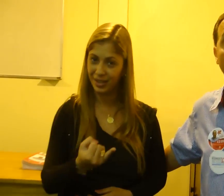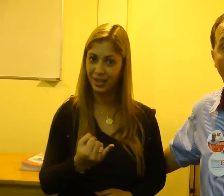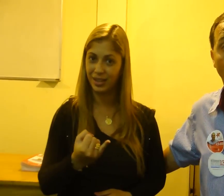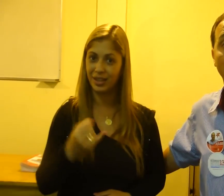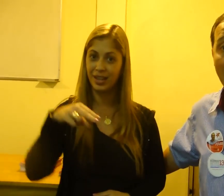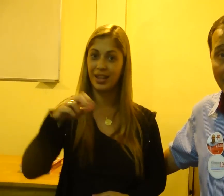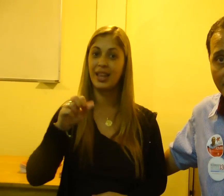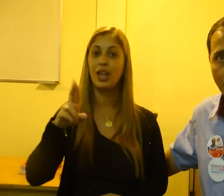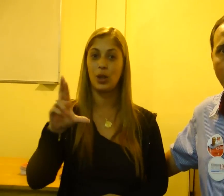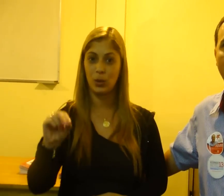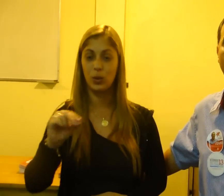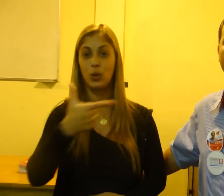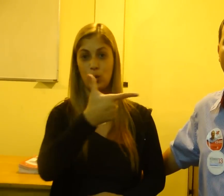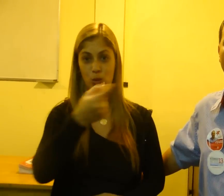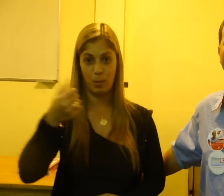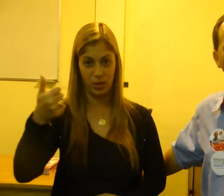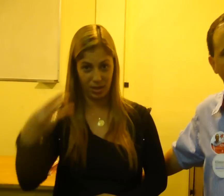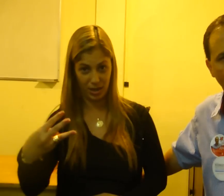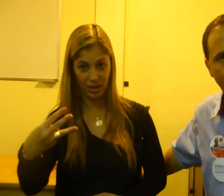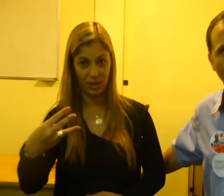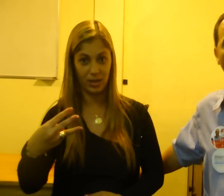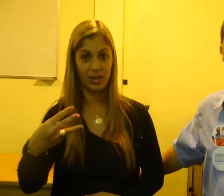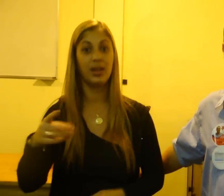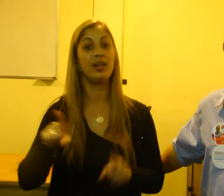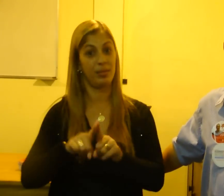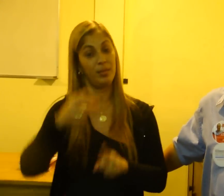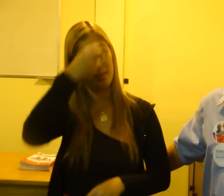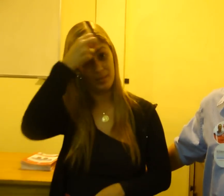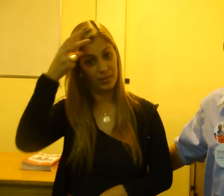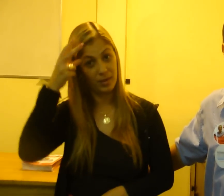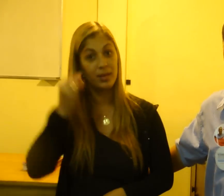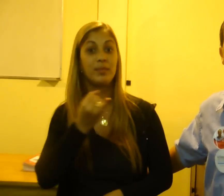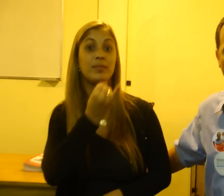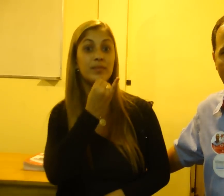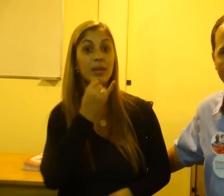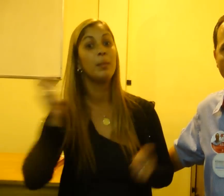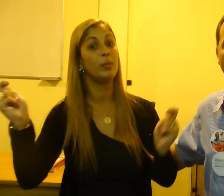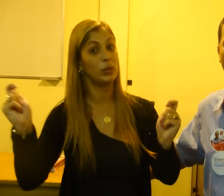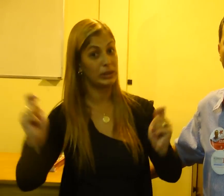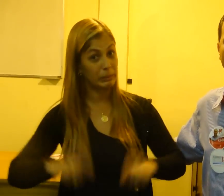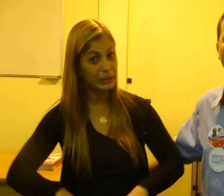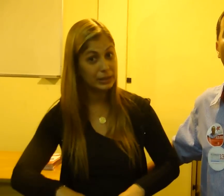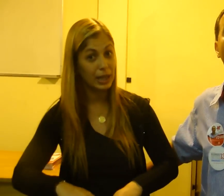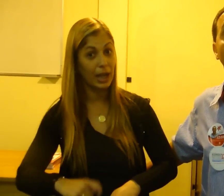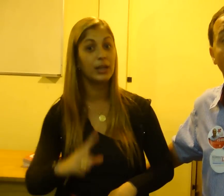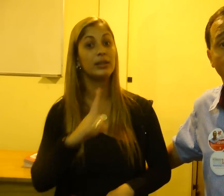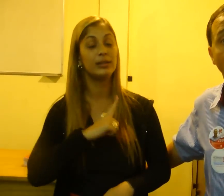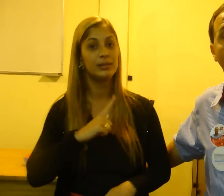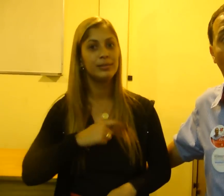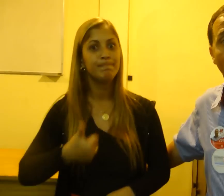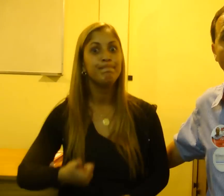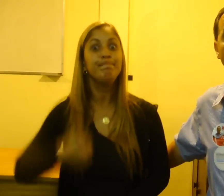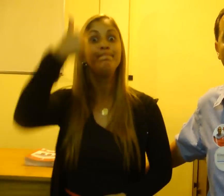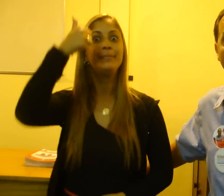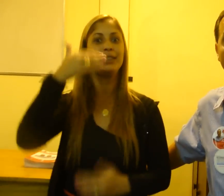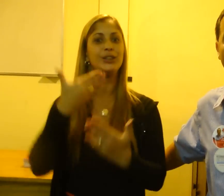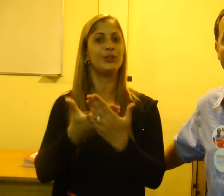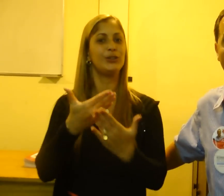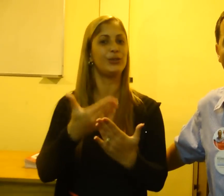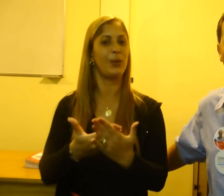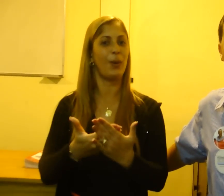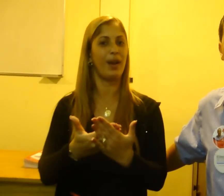com o Rodrigo e Axel. Por exemplo, a possibilidade de termos a primeira escola de